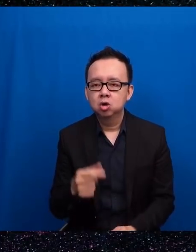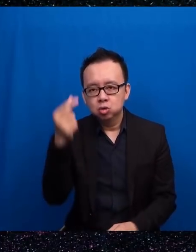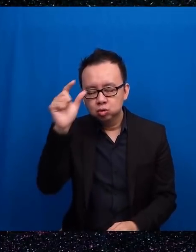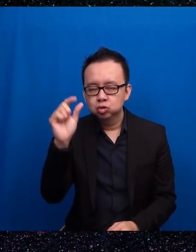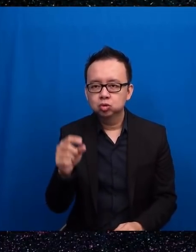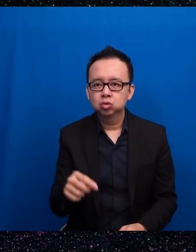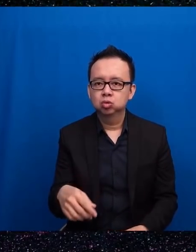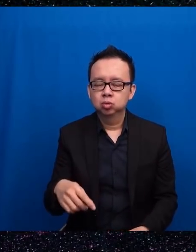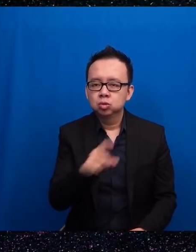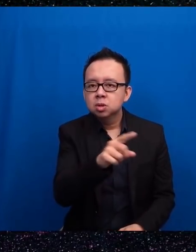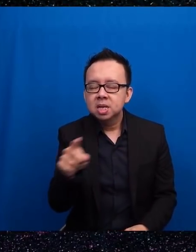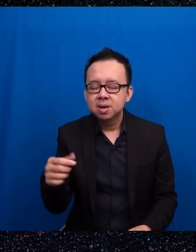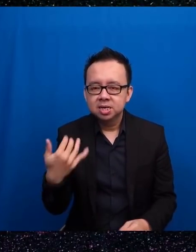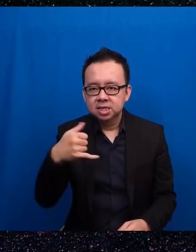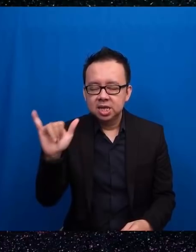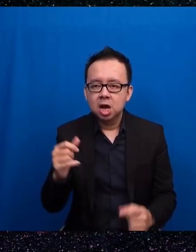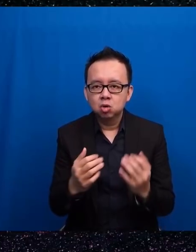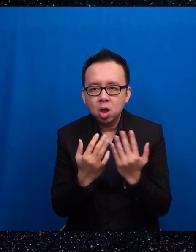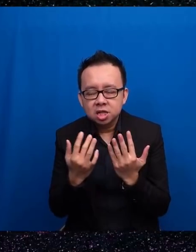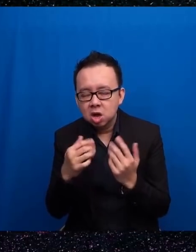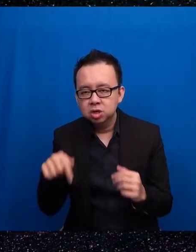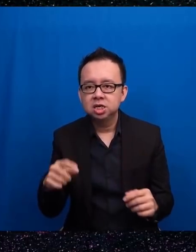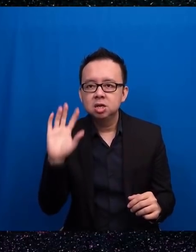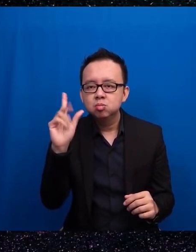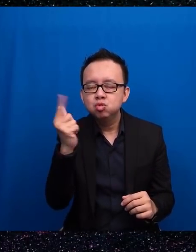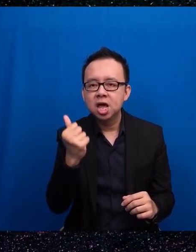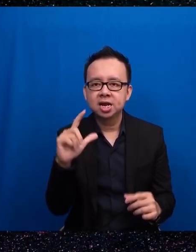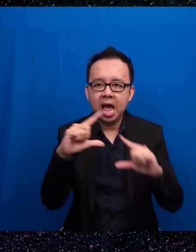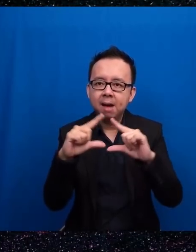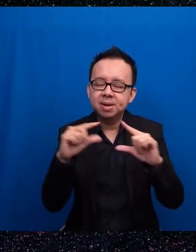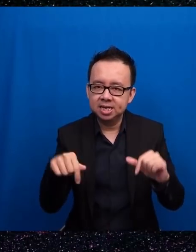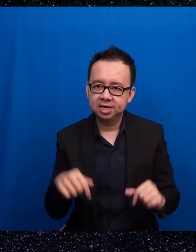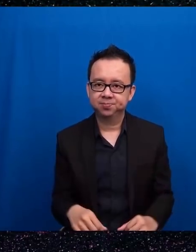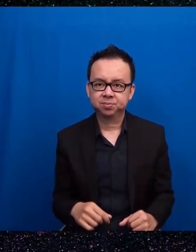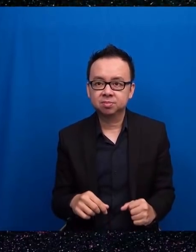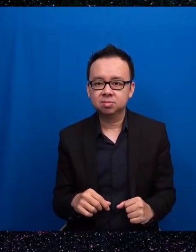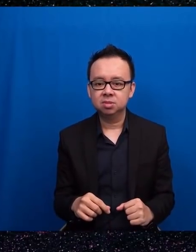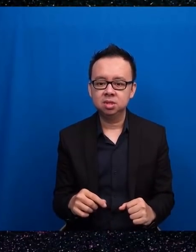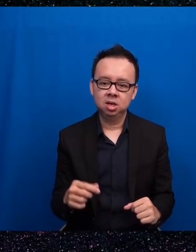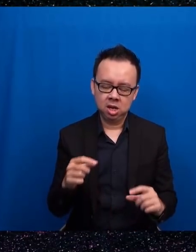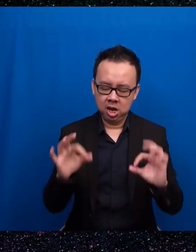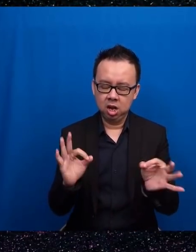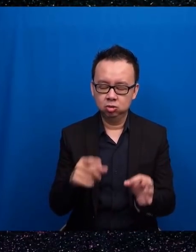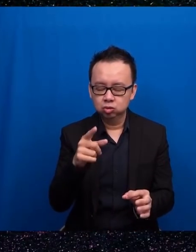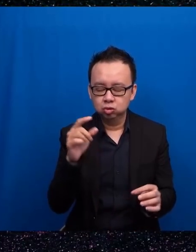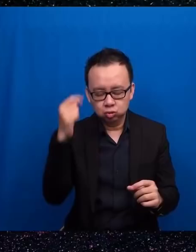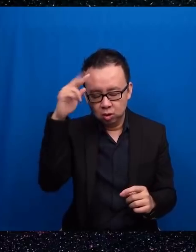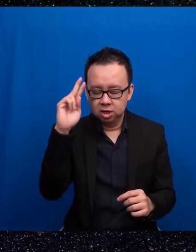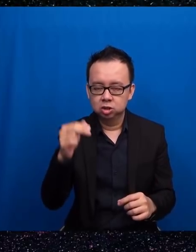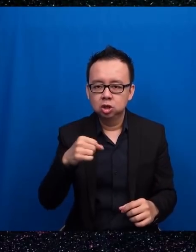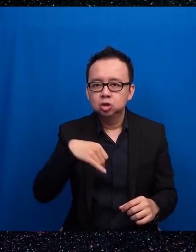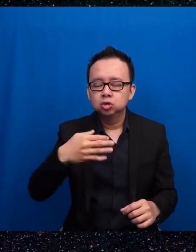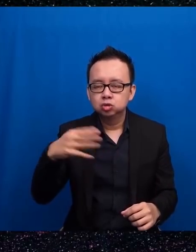tahun pada bulan April ini. Kalau Engkau sudah memulai pekerjaan yang baik di dalam hidup mereka,